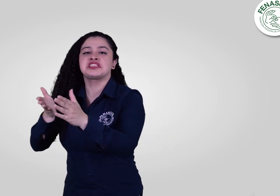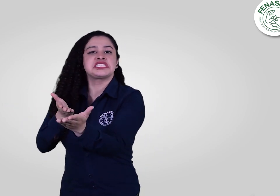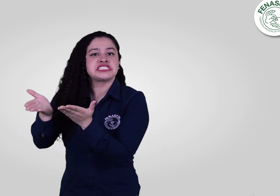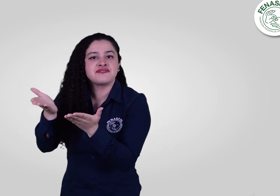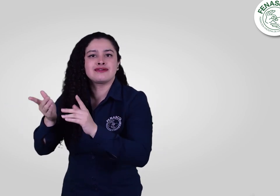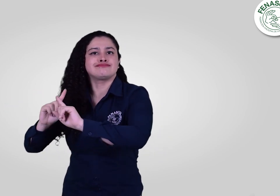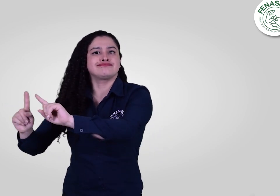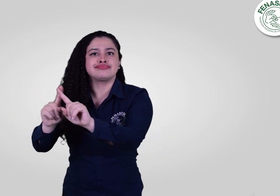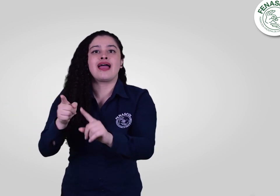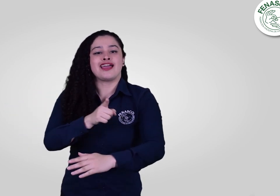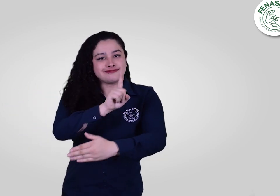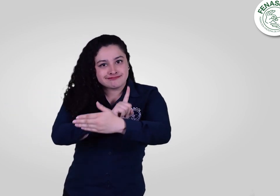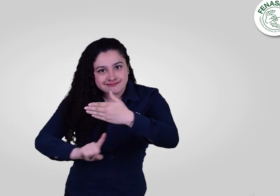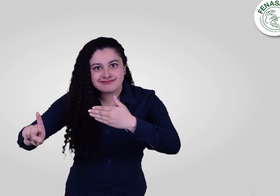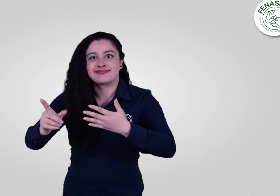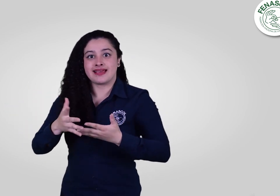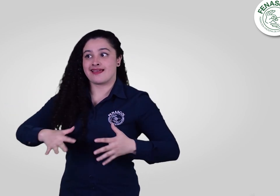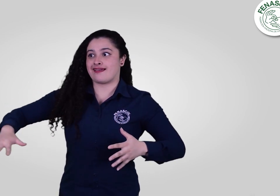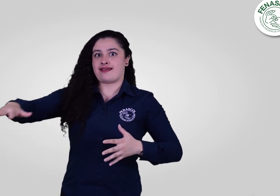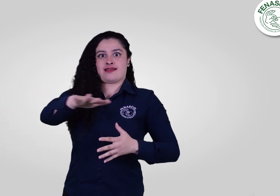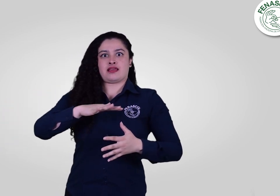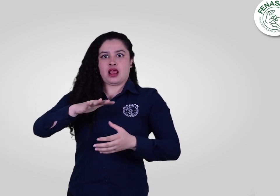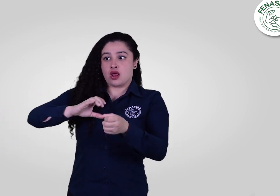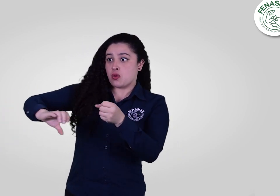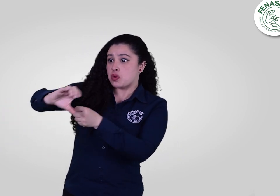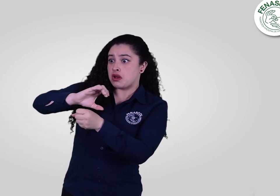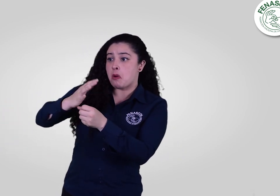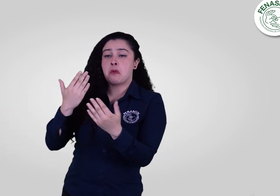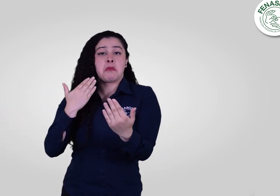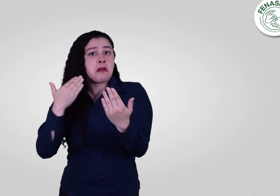tanto en zonas urbanas como rurales